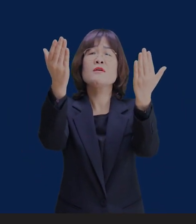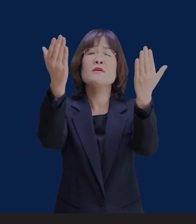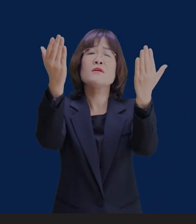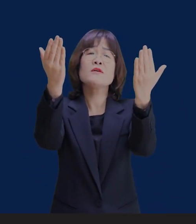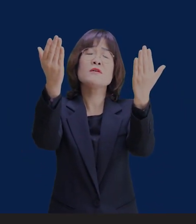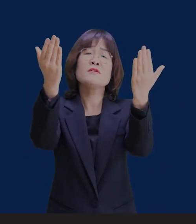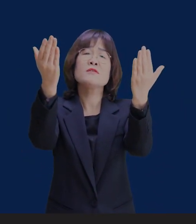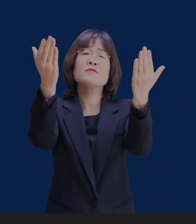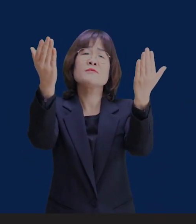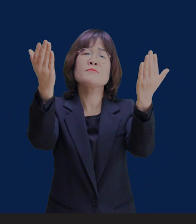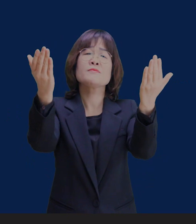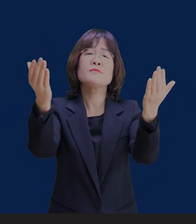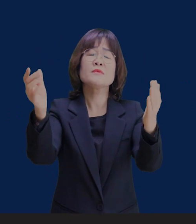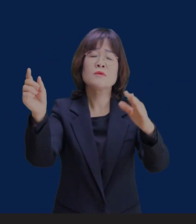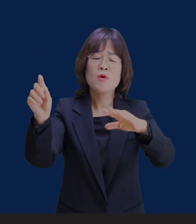송축하리이다.